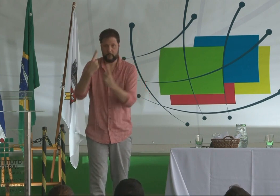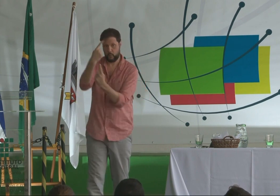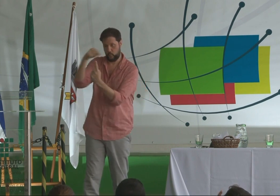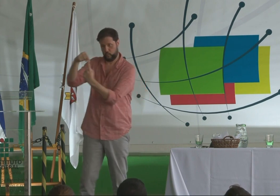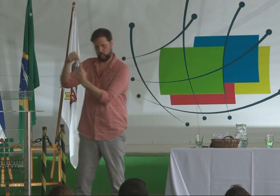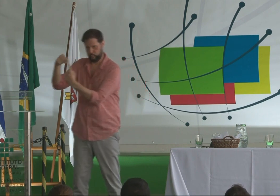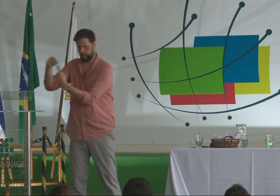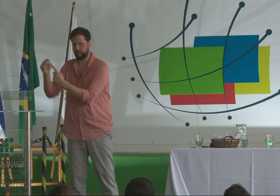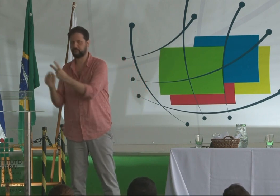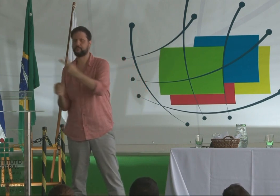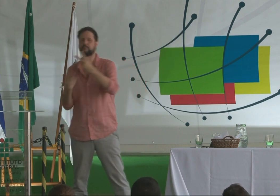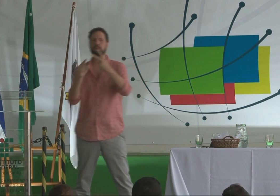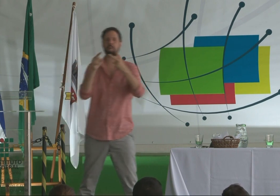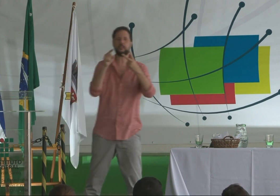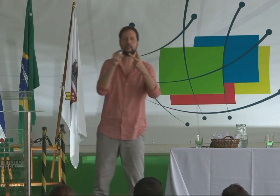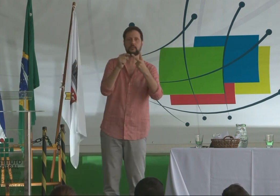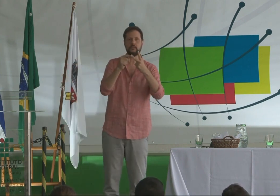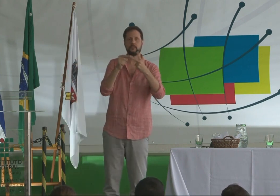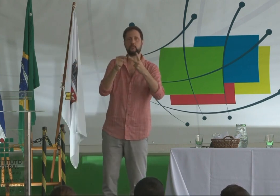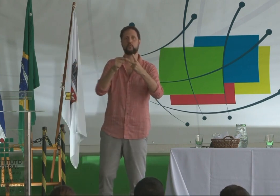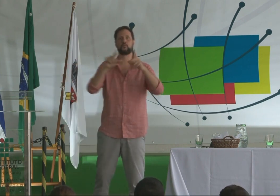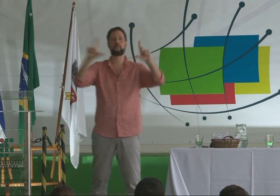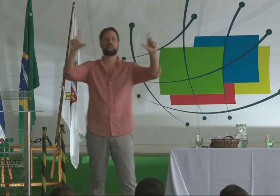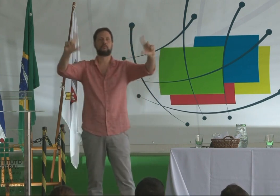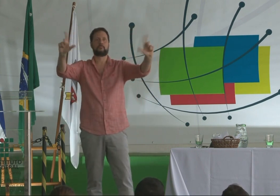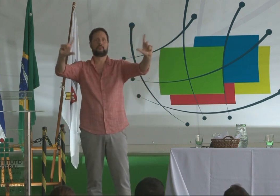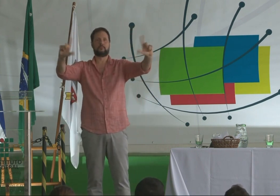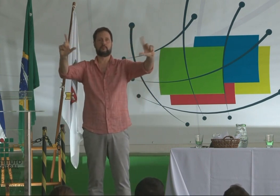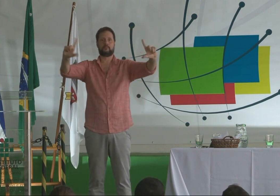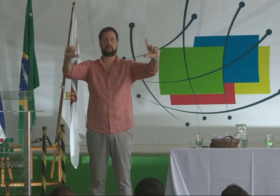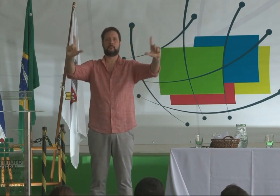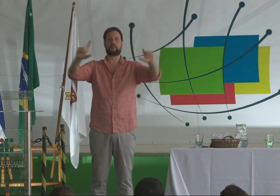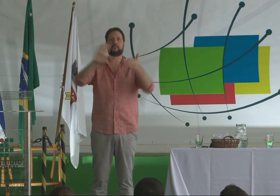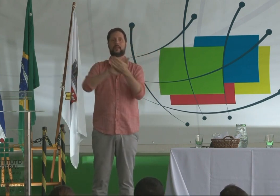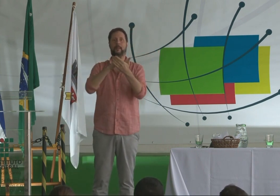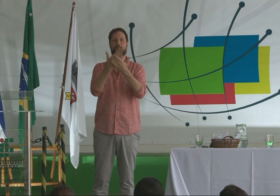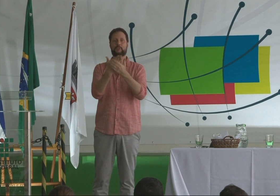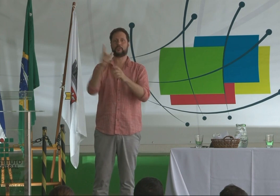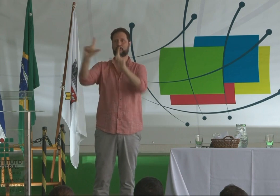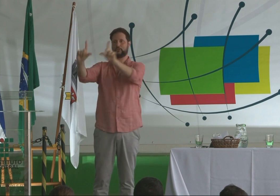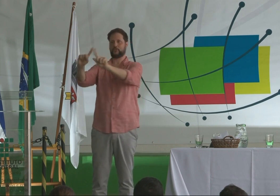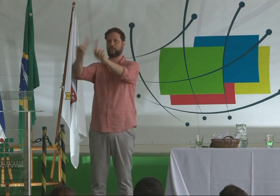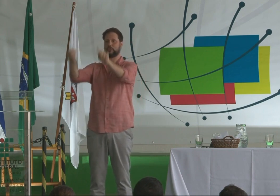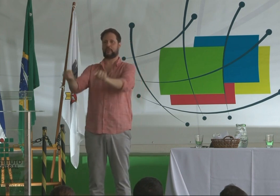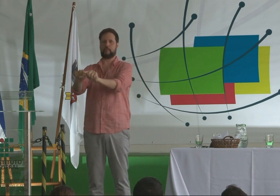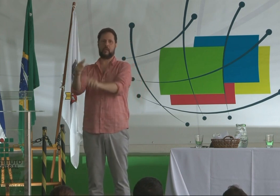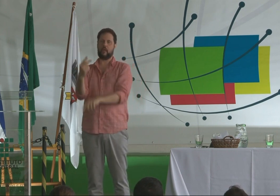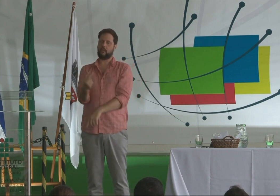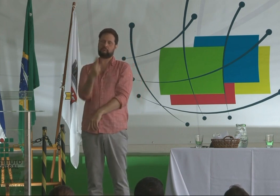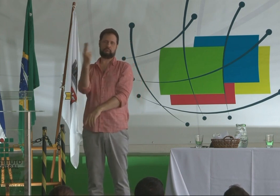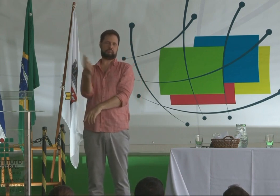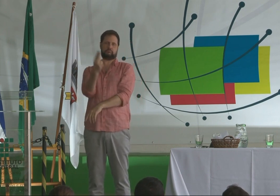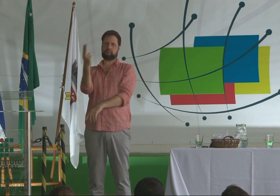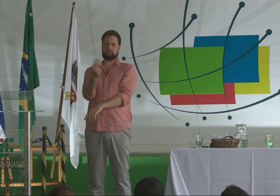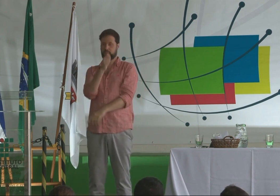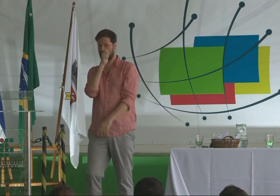desenvolva com o ponto de ter também uma fluência considerável em grandes sinais. Se eu pego, por exemplo, a janela dos intérpretes na televisão,